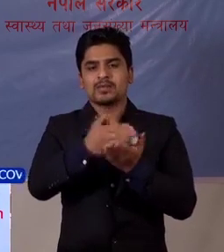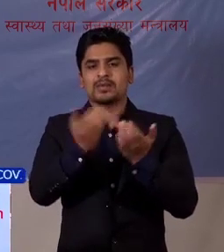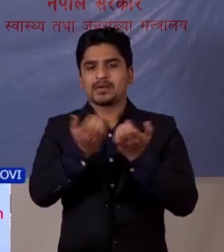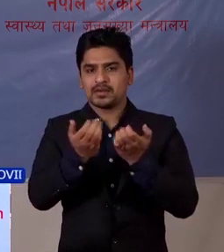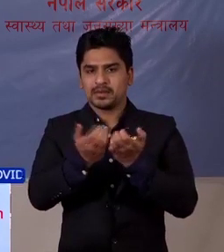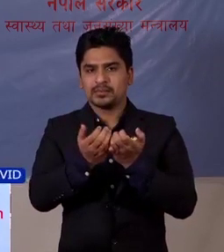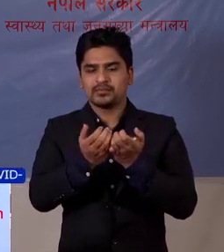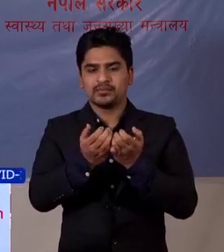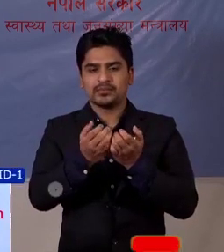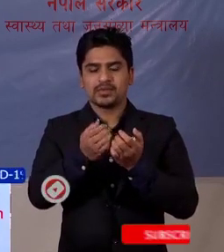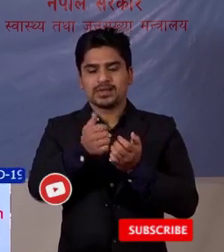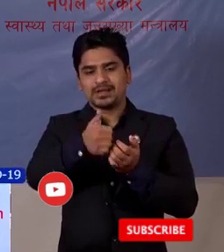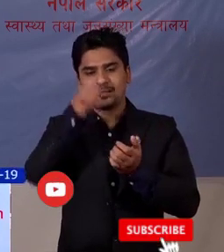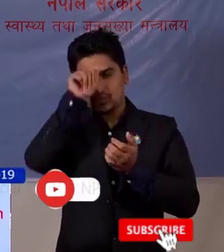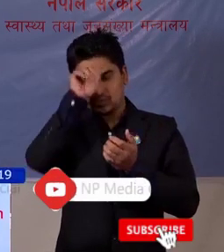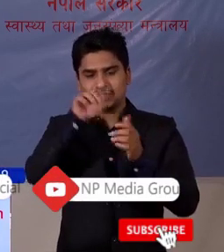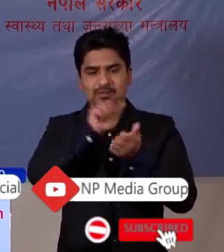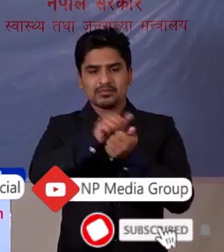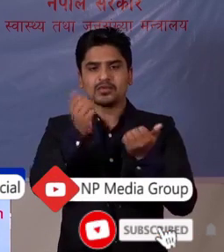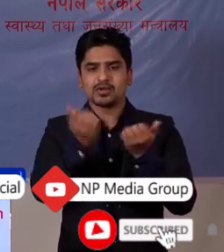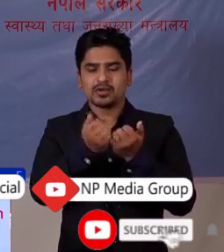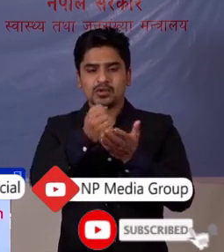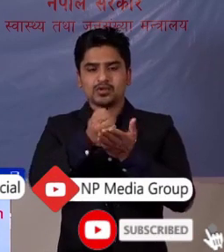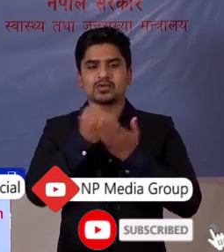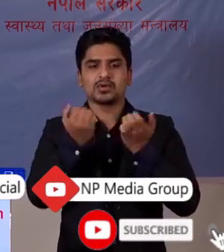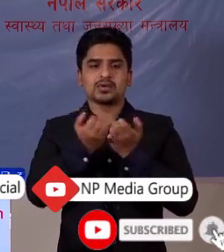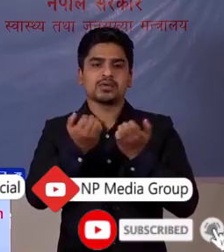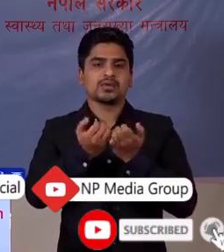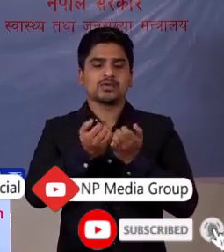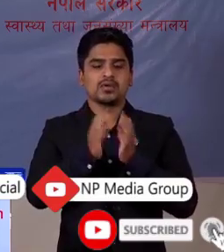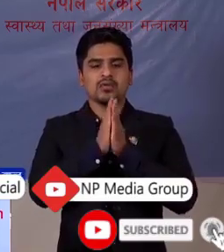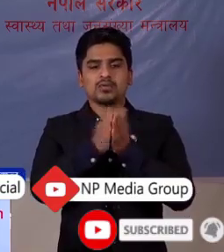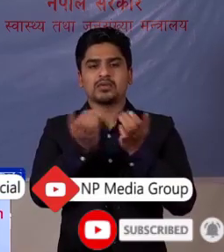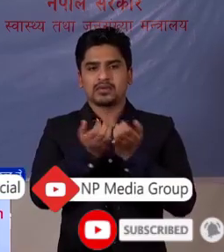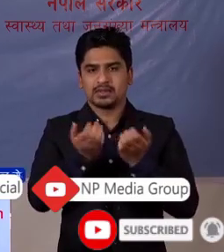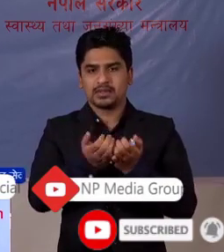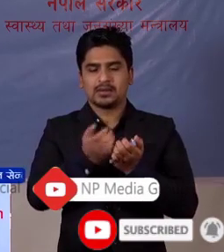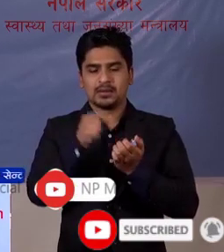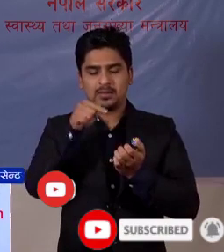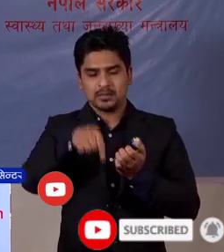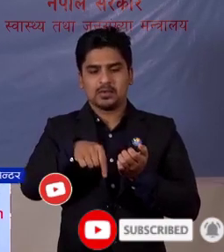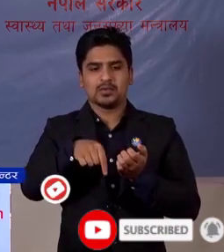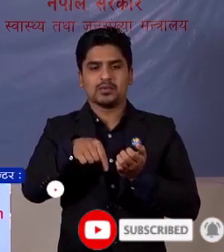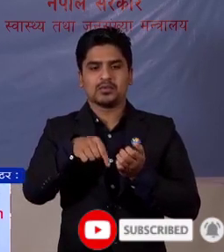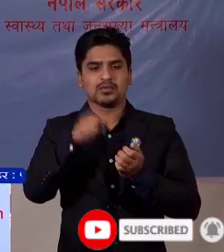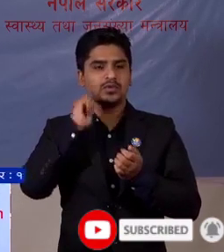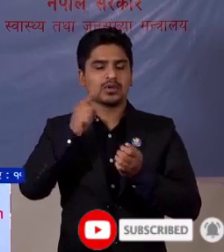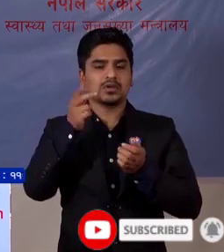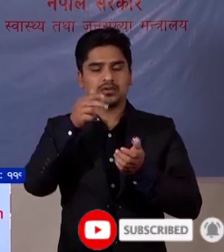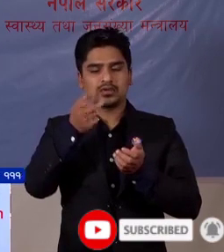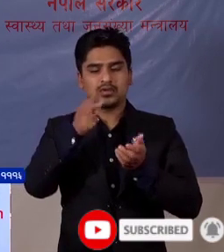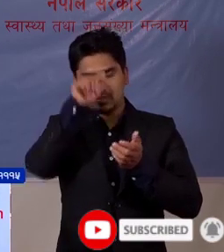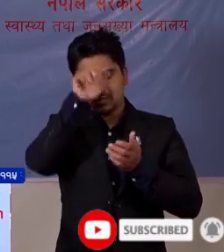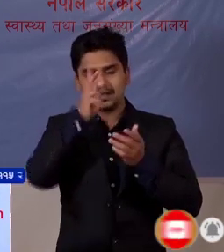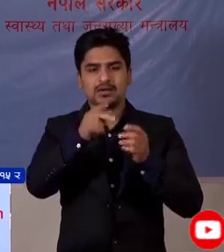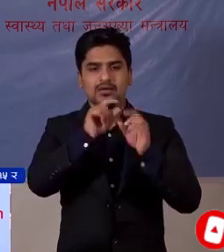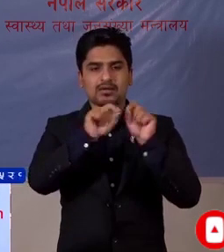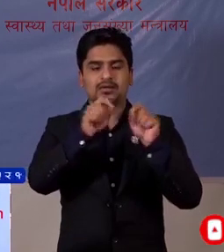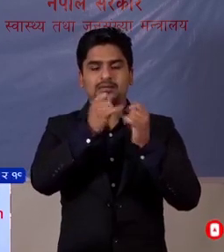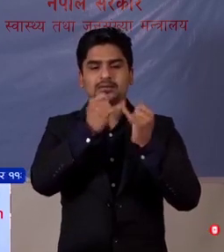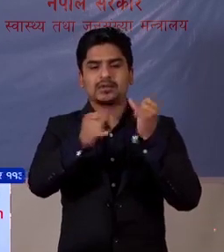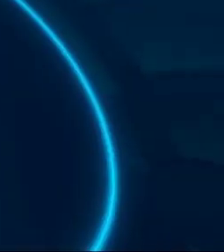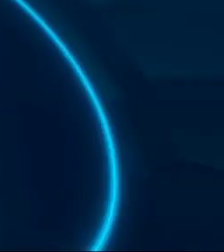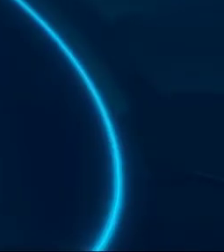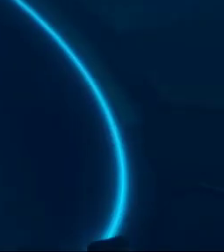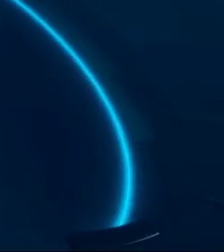गर्न सही सूचना प्रकाशन गरेर मद्दत गरिदिनु हुन आग्रह गर्दै मेरो आजको यो दैनिक अपडेट यहीँ अन्त्य गर्छु।